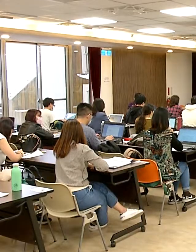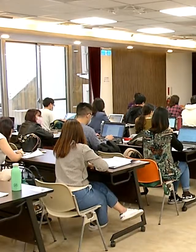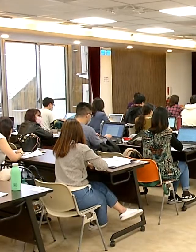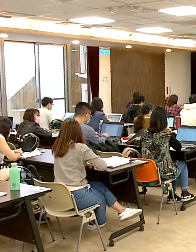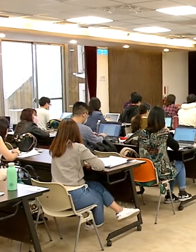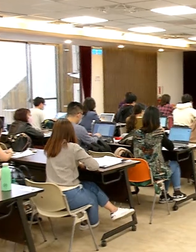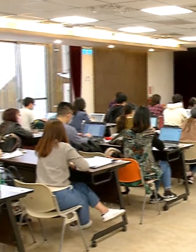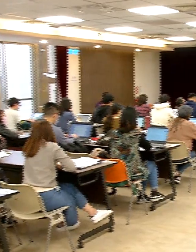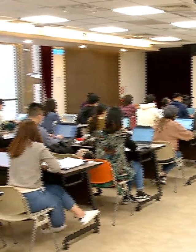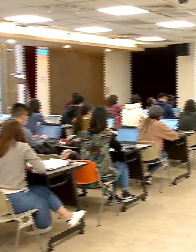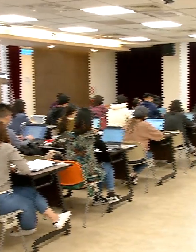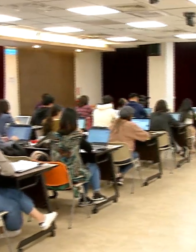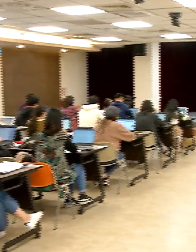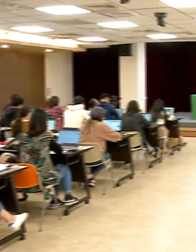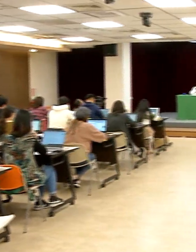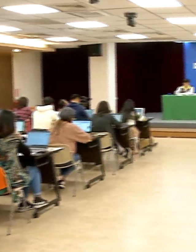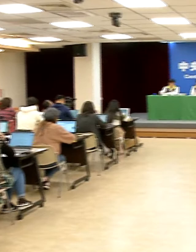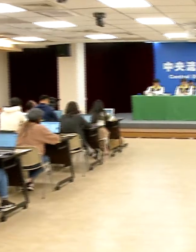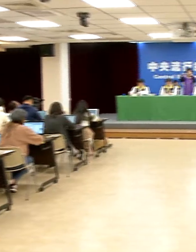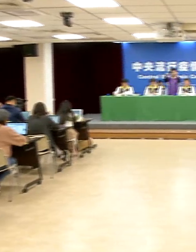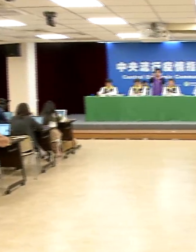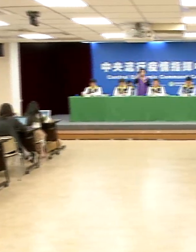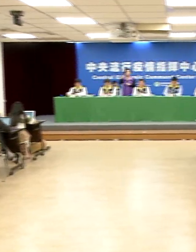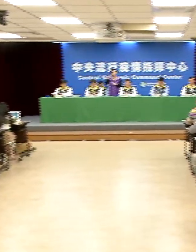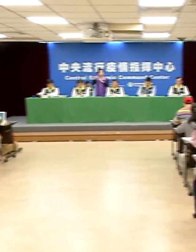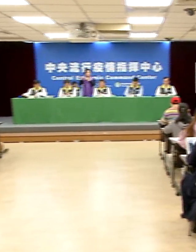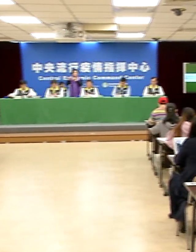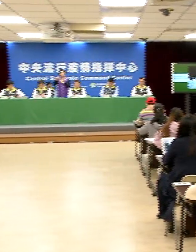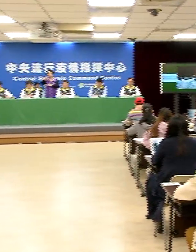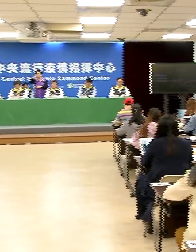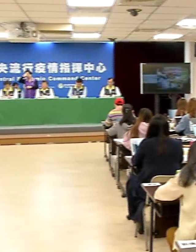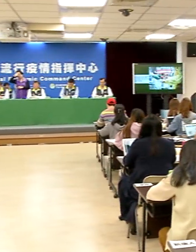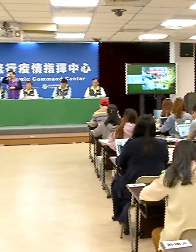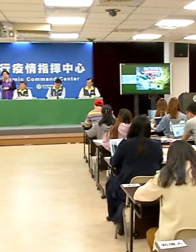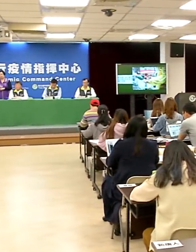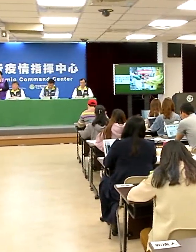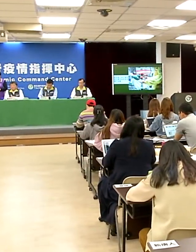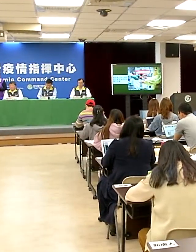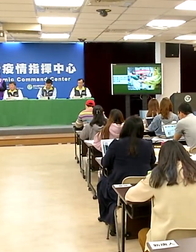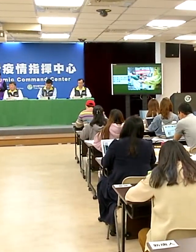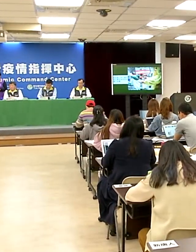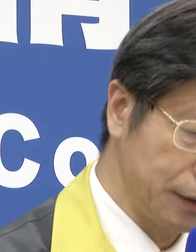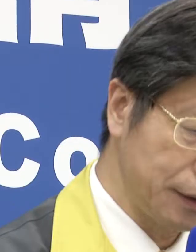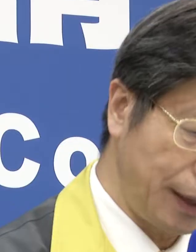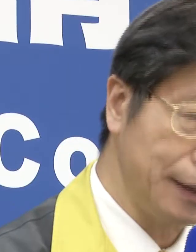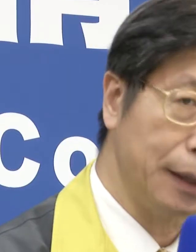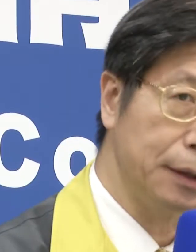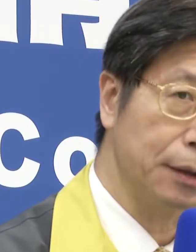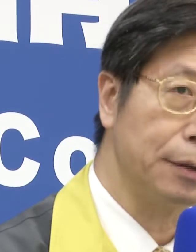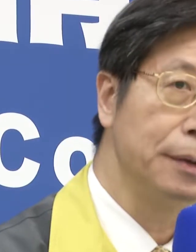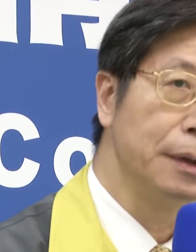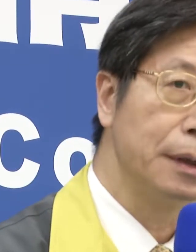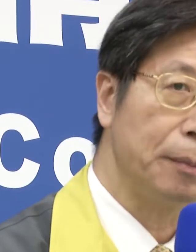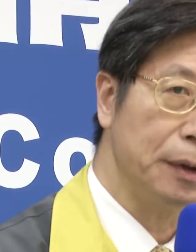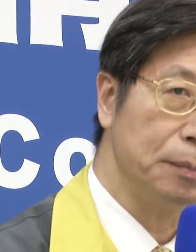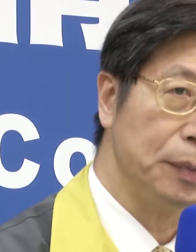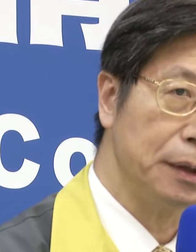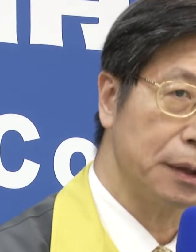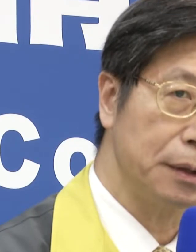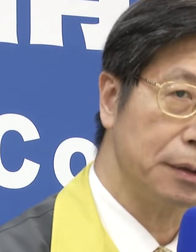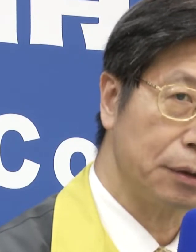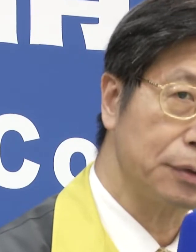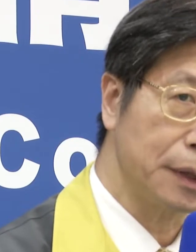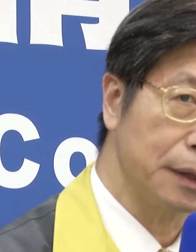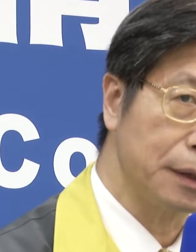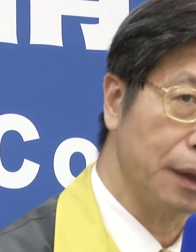周二，指挥中心宣布，肺炎以及失去味觉或嗅觉症状者，一律通报采检。专家咨询小组召集人张尚